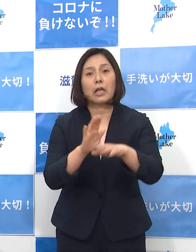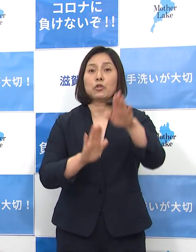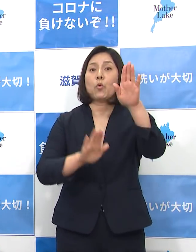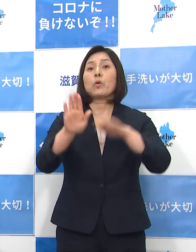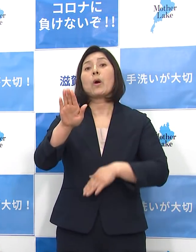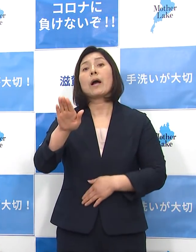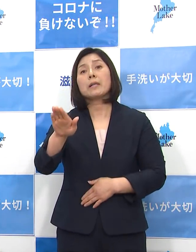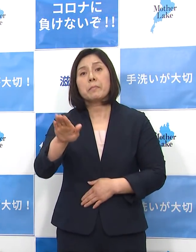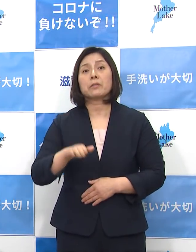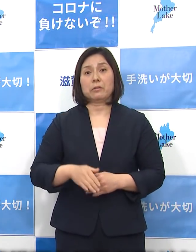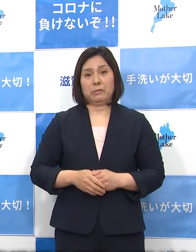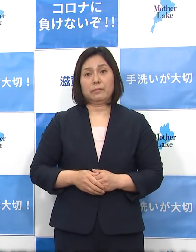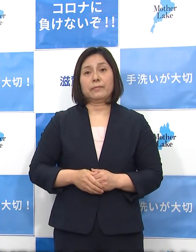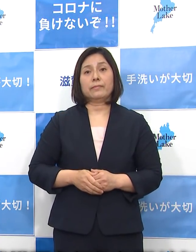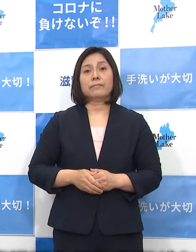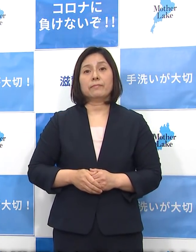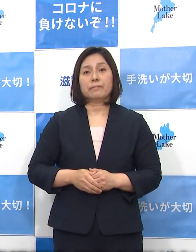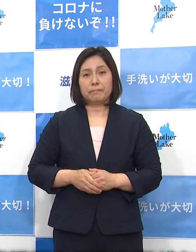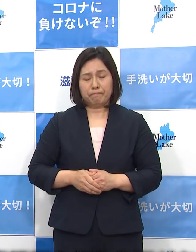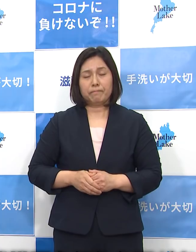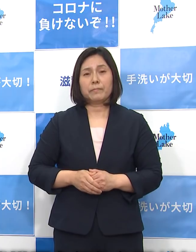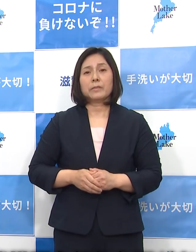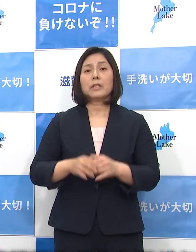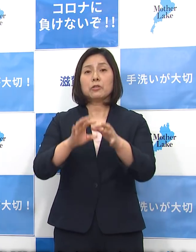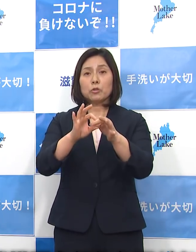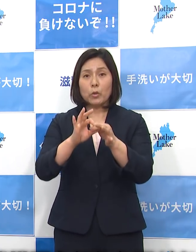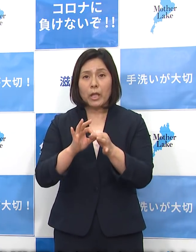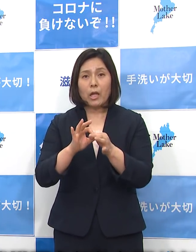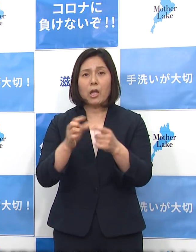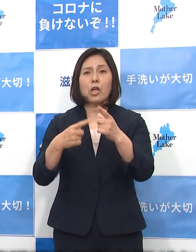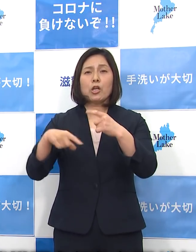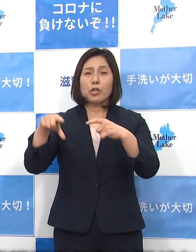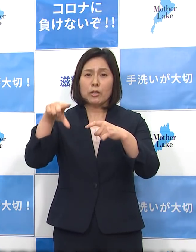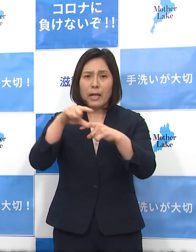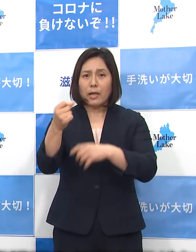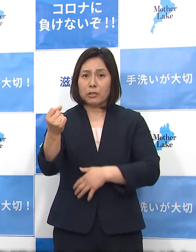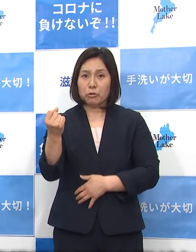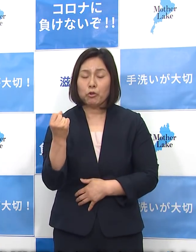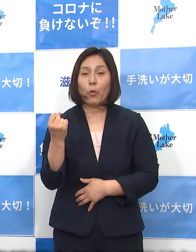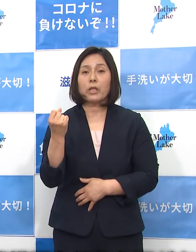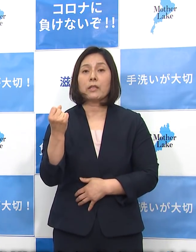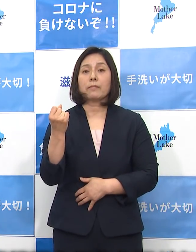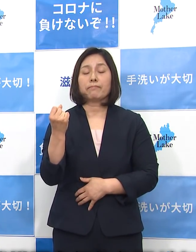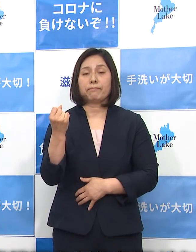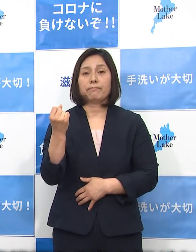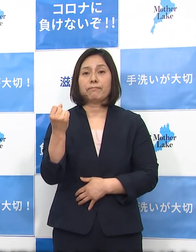なってきていますしたがってより一段強い